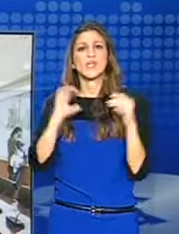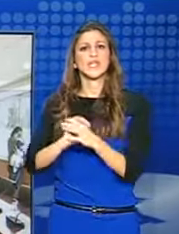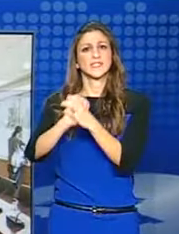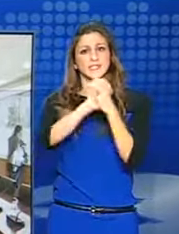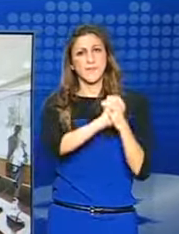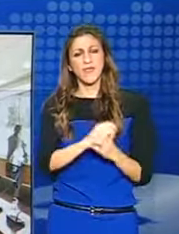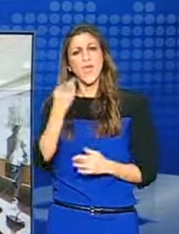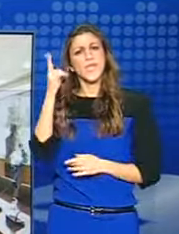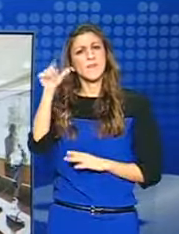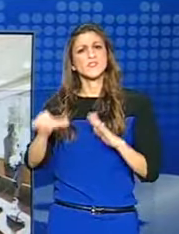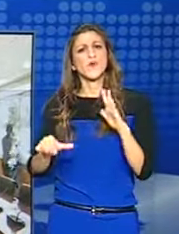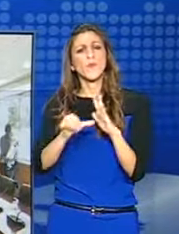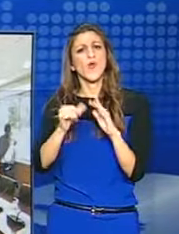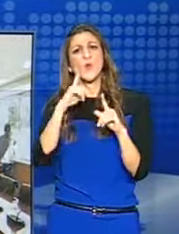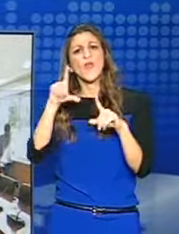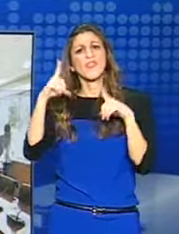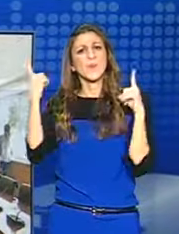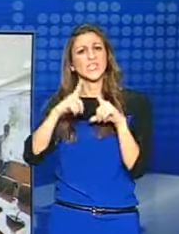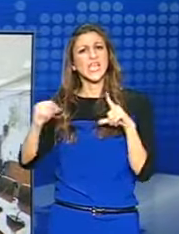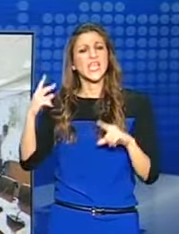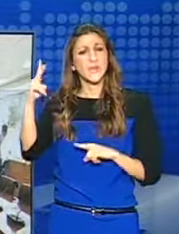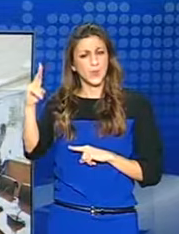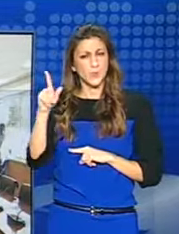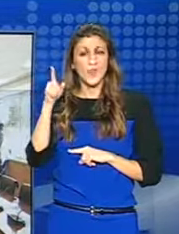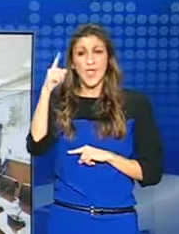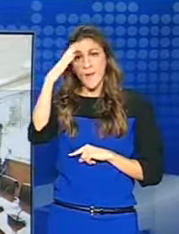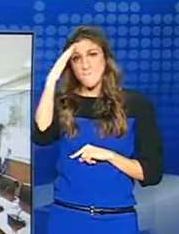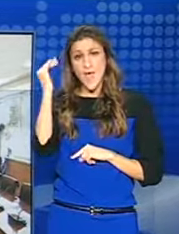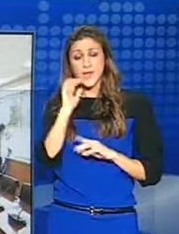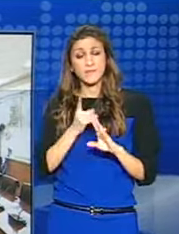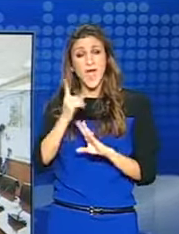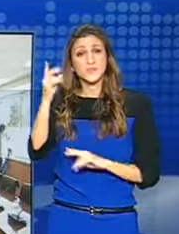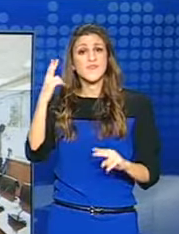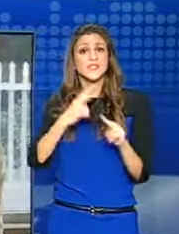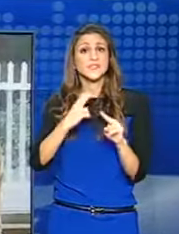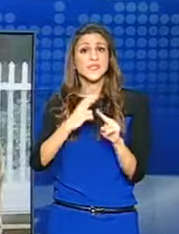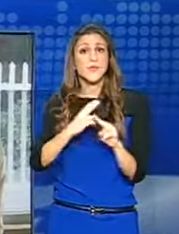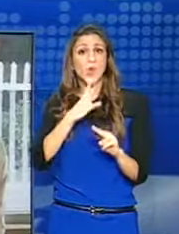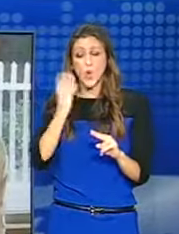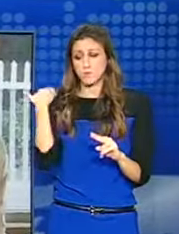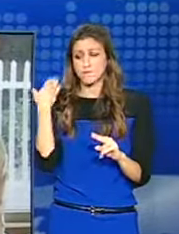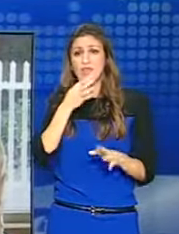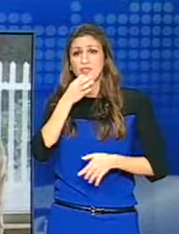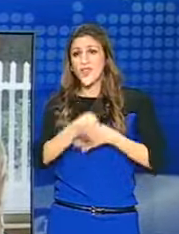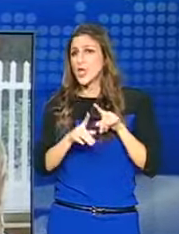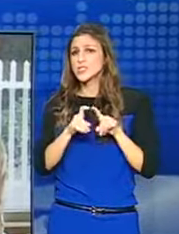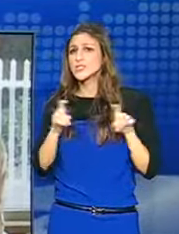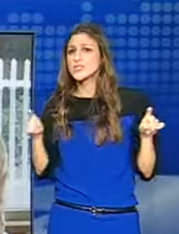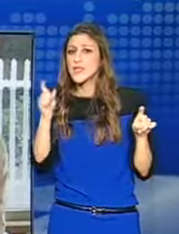δημοκρατίας νίκο αναστασιάδη το ταξίδι της κυρίας μέρκελ στην κύπρο αποκτά ιδιαίτερη σημασία μετά τις δηλώσεις της ότι δεν θα υπάρξουν